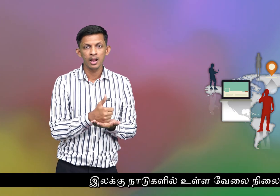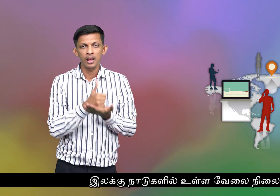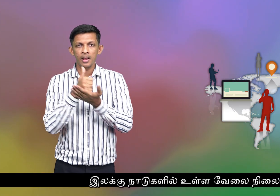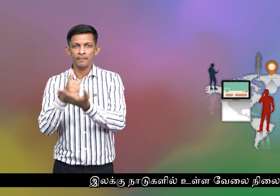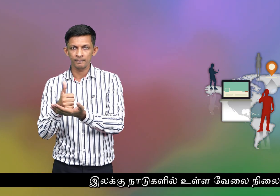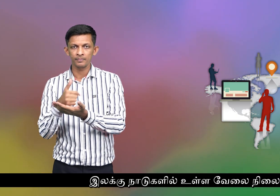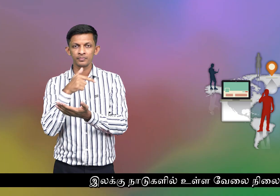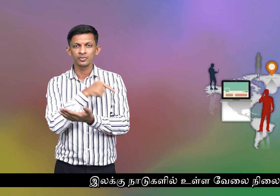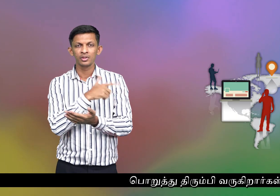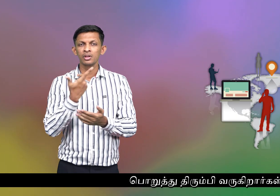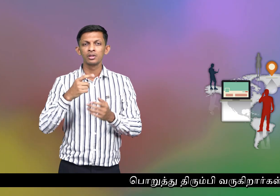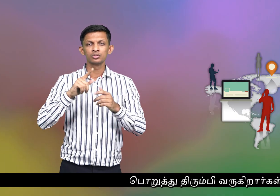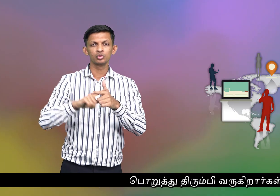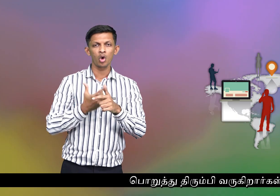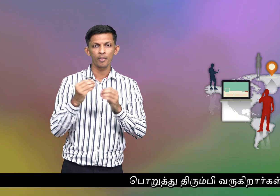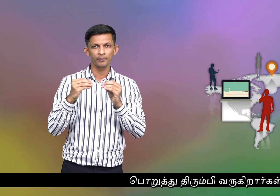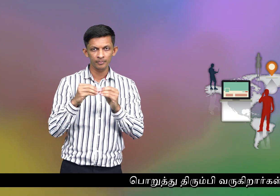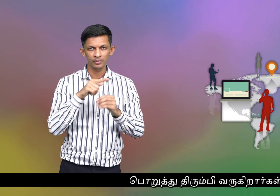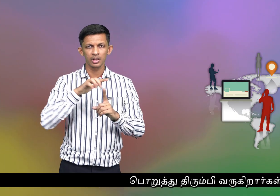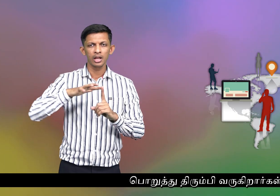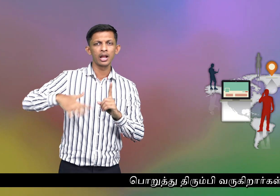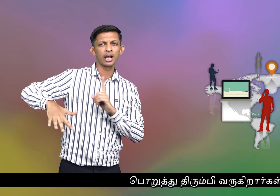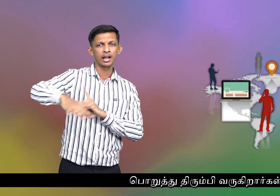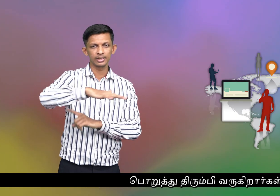வேலை நிலைமையைப் பொறுத்து திரும்பி வருகிறார்கள்.